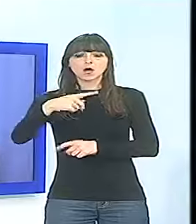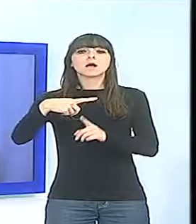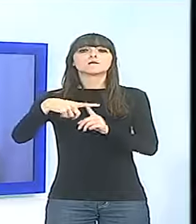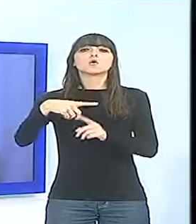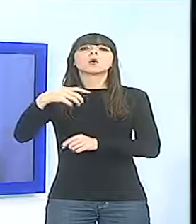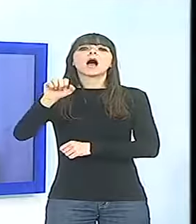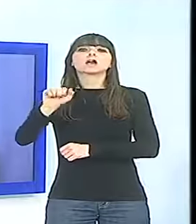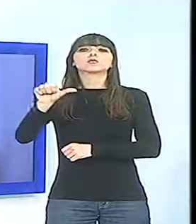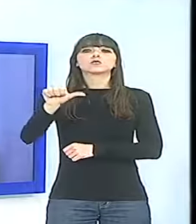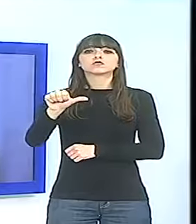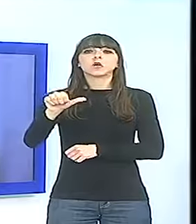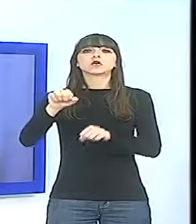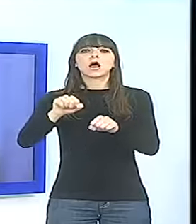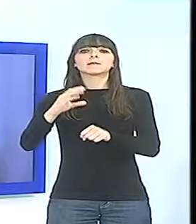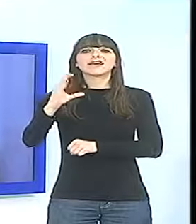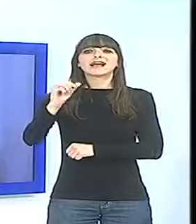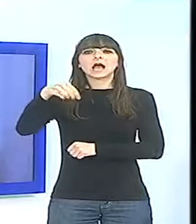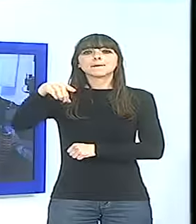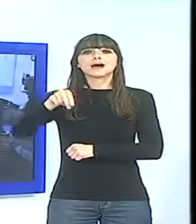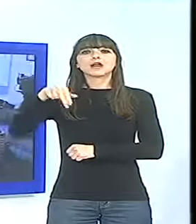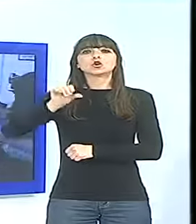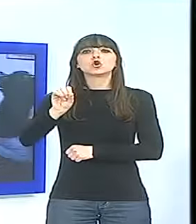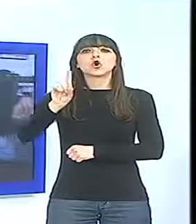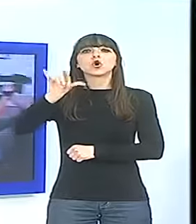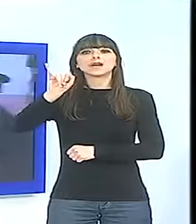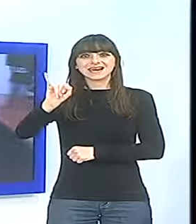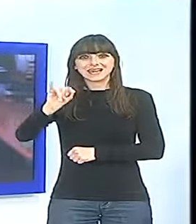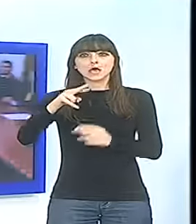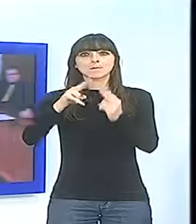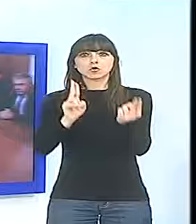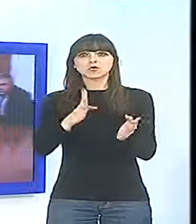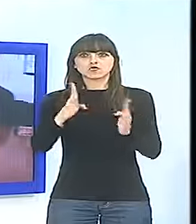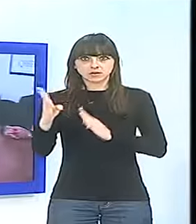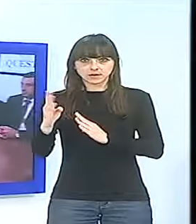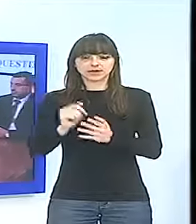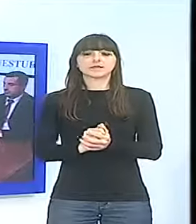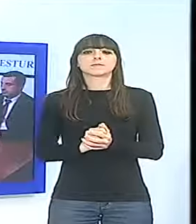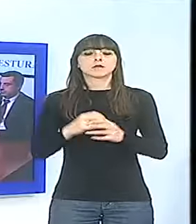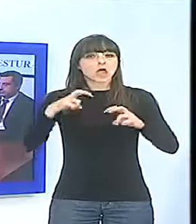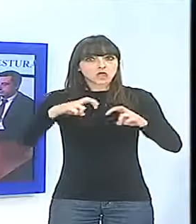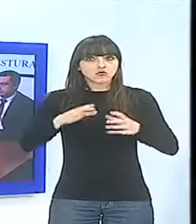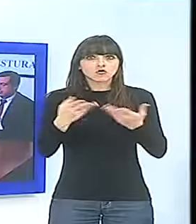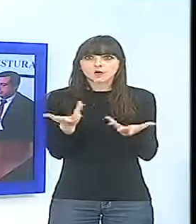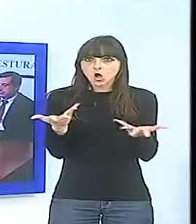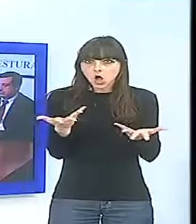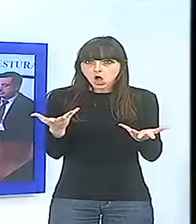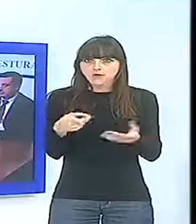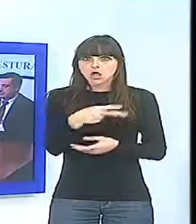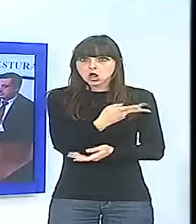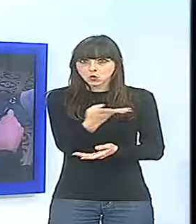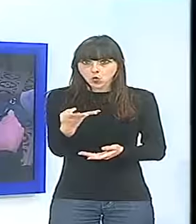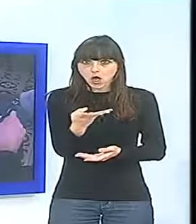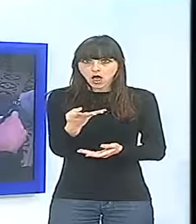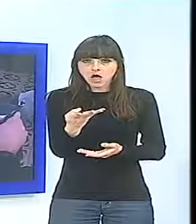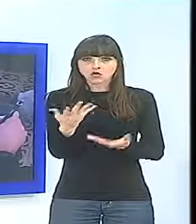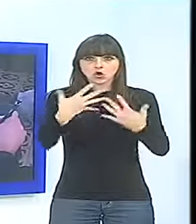Storico, 44 anni, di Capannoli, in provincia di Pisa. Dalle indagini è emerso che facevano parte di un'organizzazione